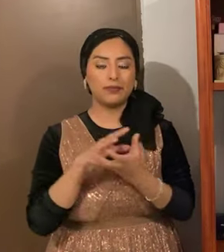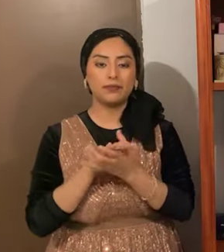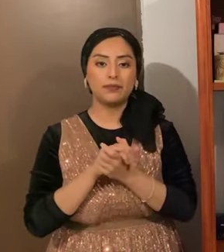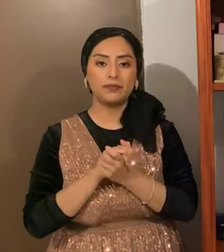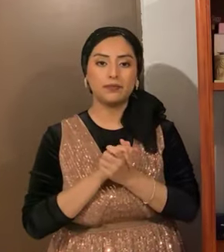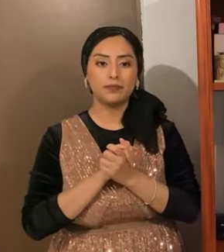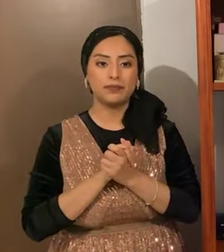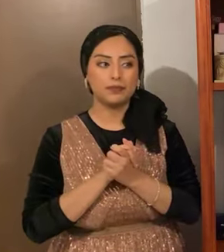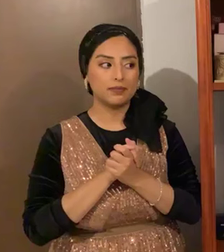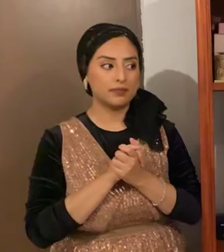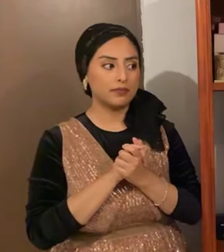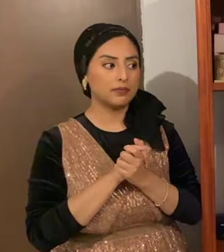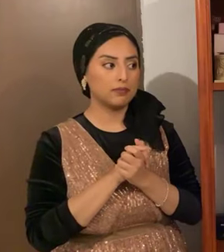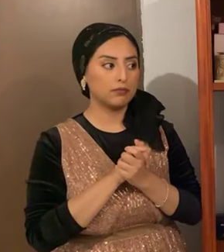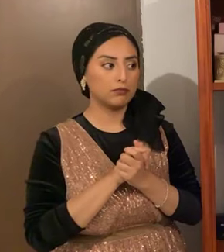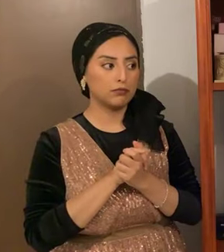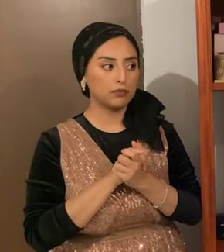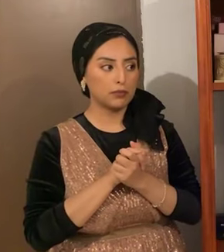Bueno,